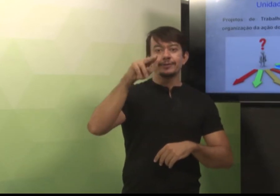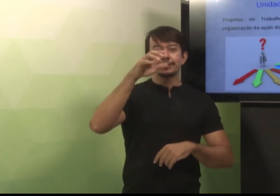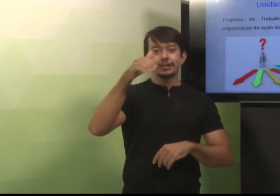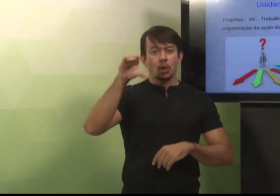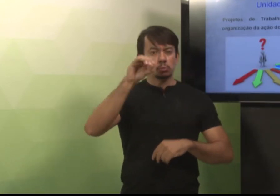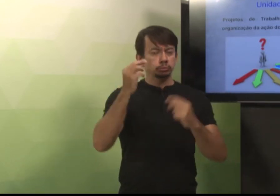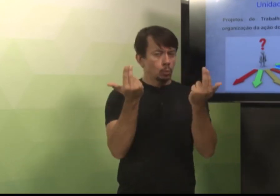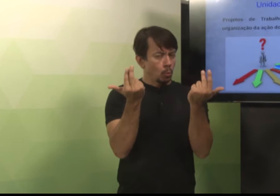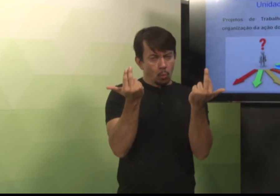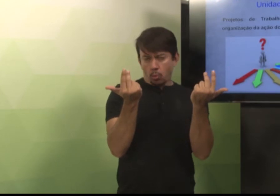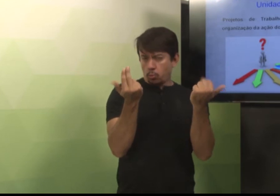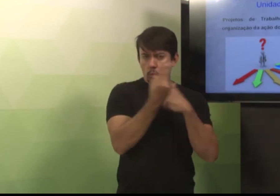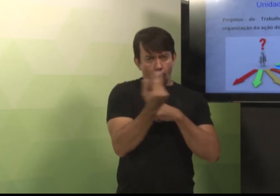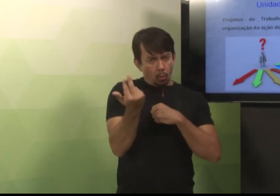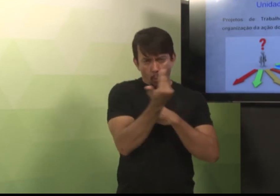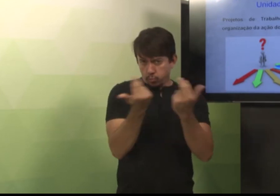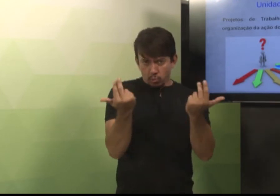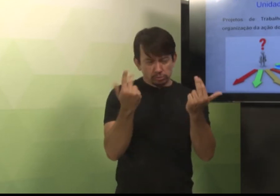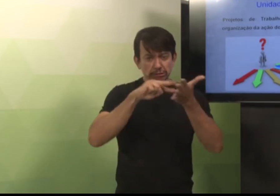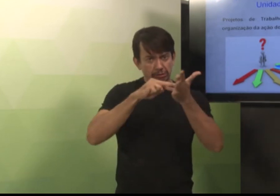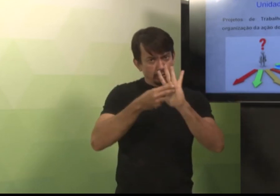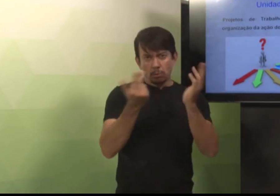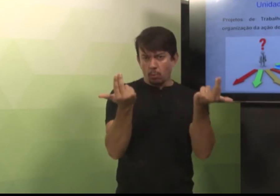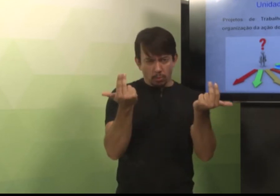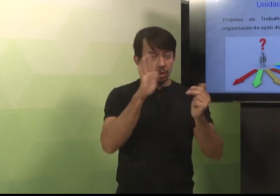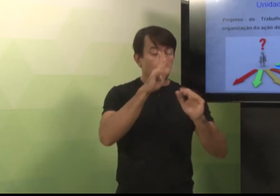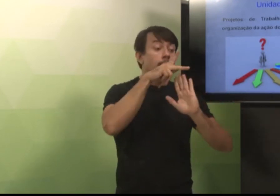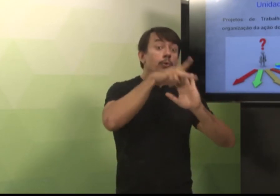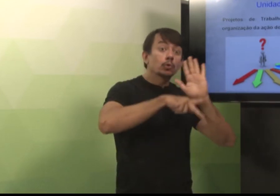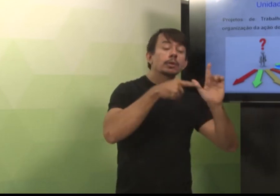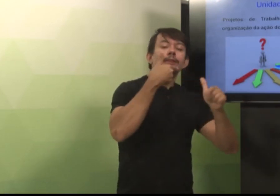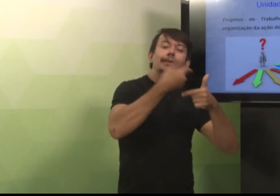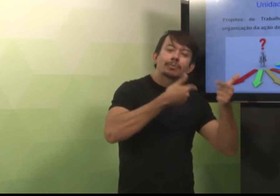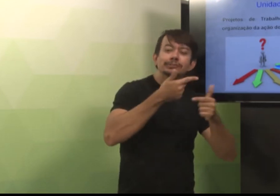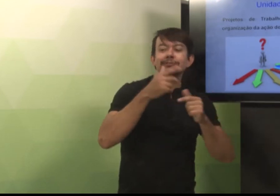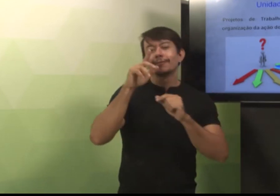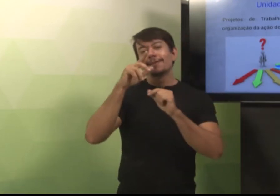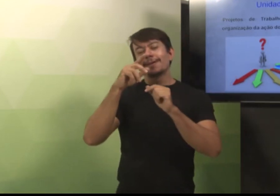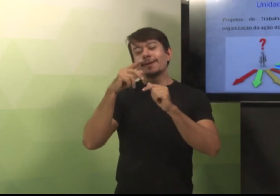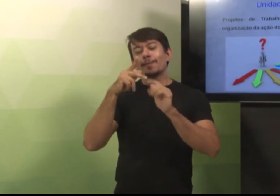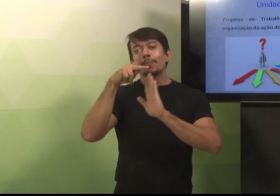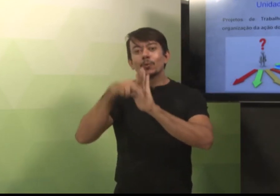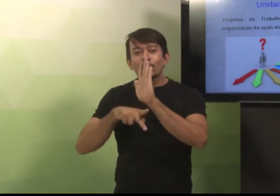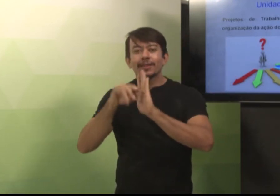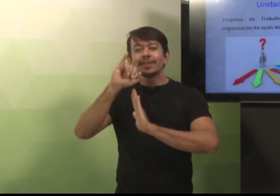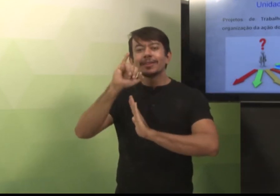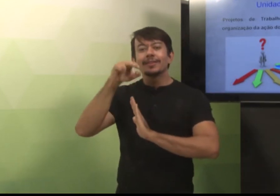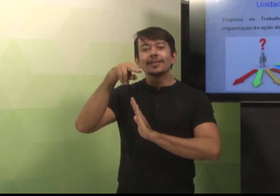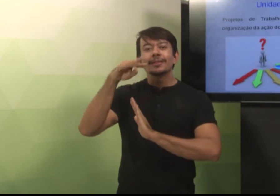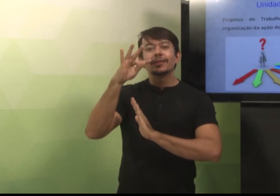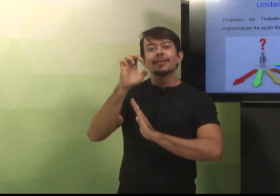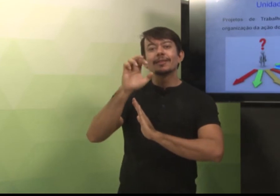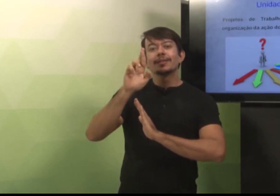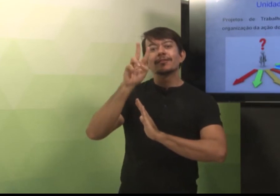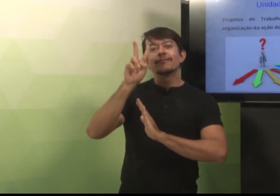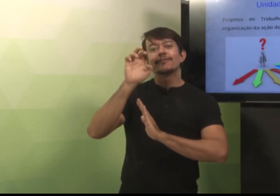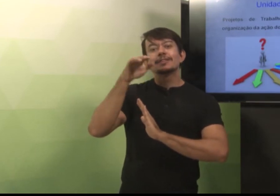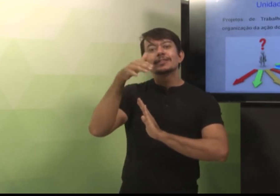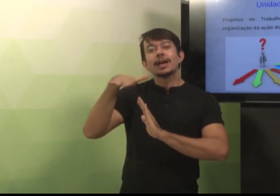intervenção. São iguais, ambos com o mesmo significado. Projeto de trabalho e projeto